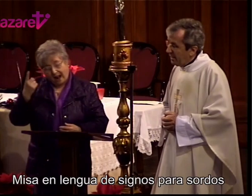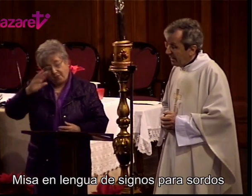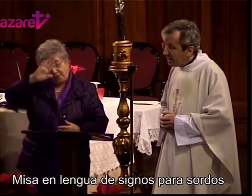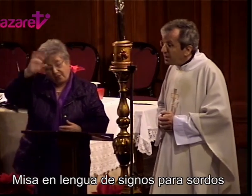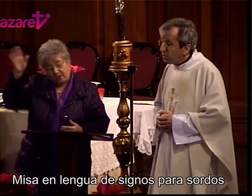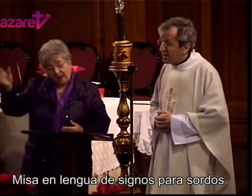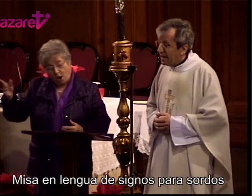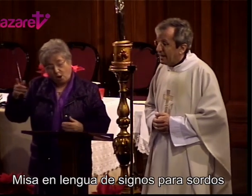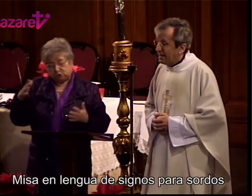El cielo se alegra,